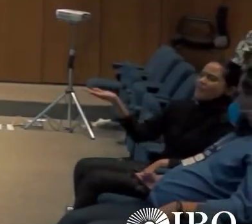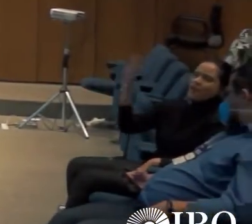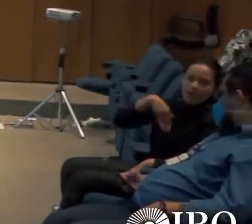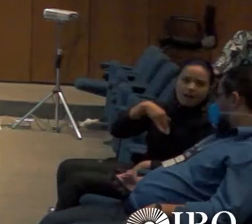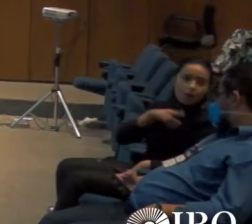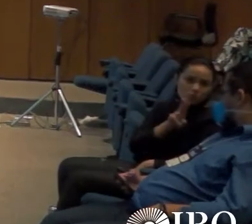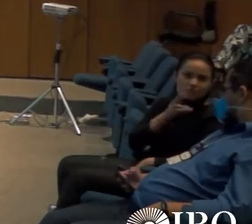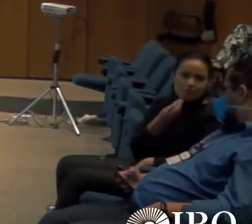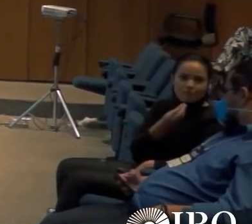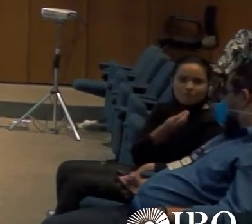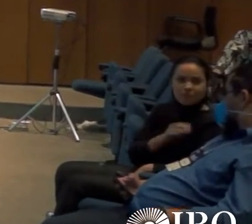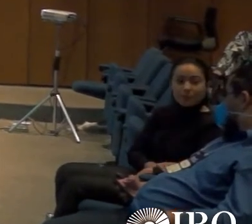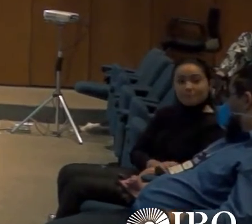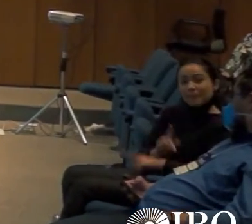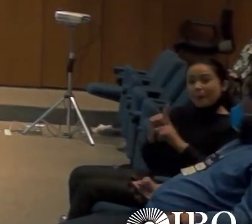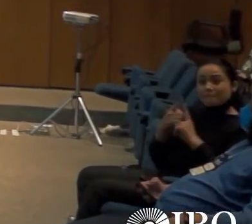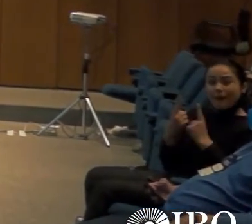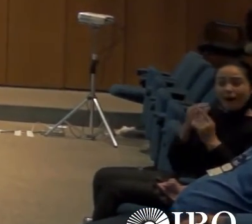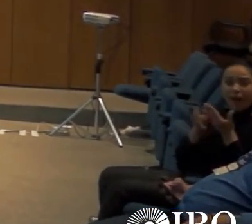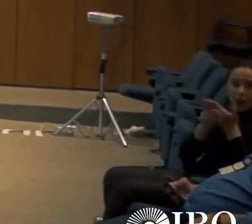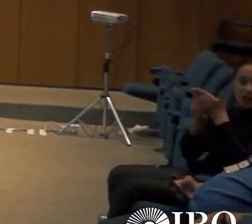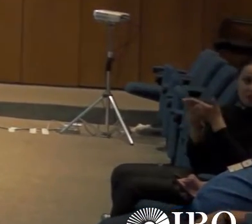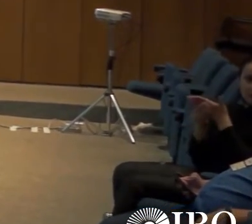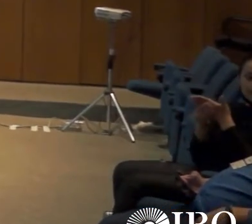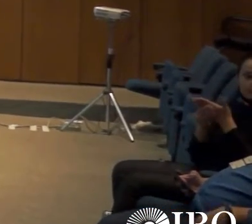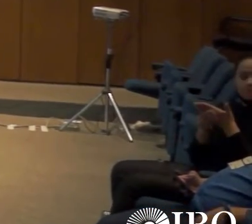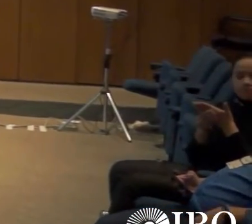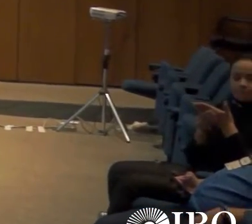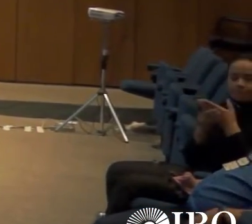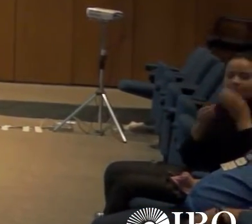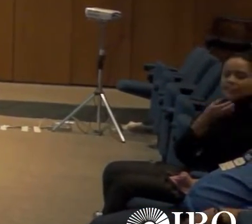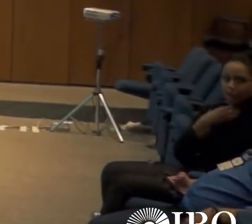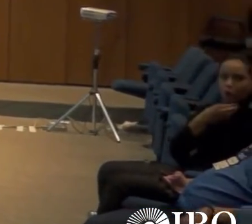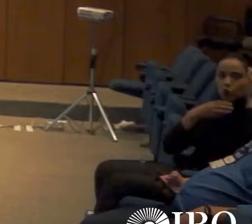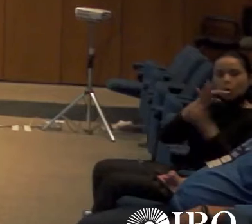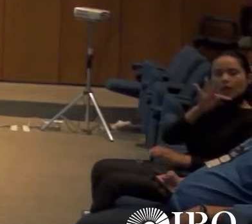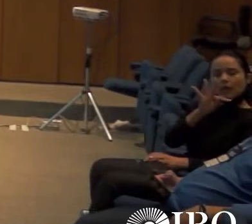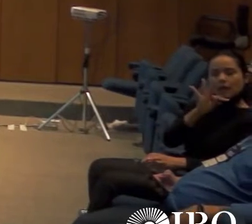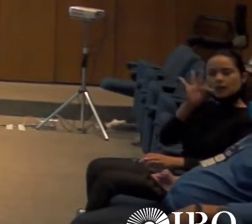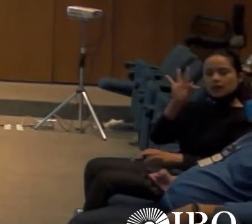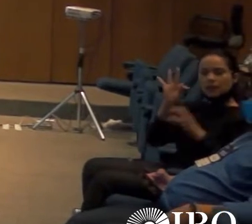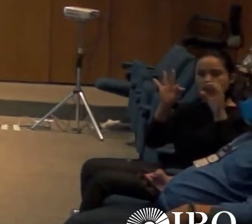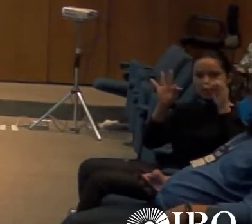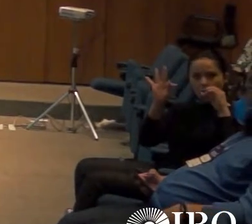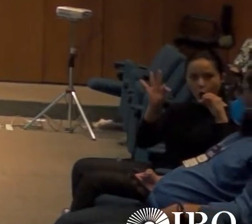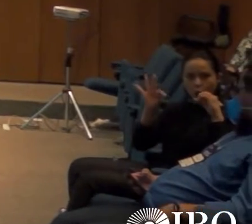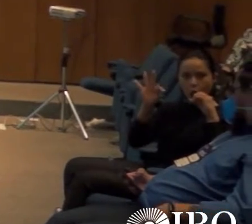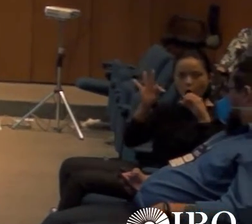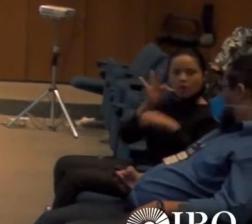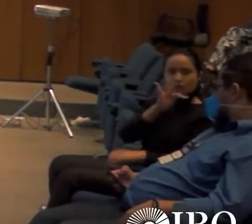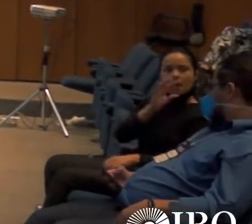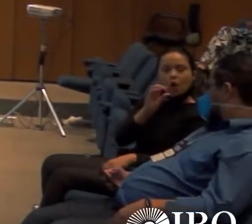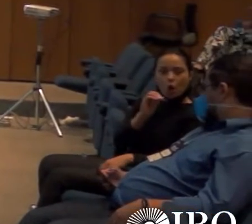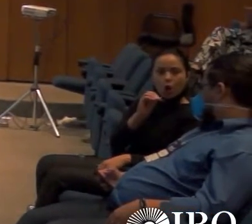em otorrinolaringologia pela Associação Brasileira de Otorrinolaringologia e Cirurgia Cérvico-Facial,